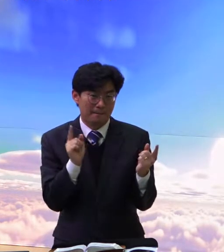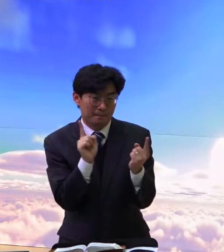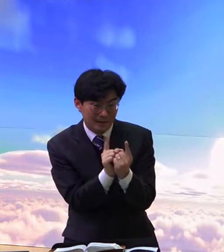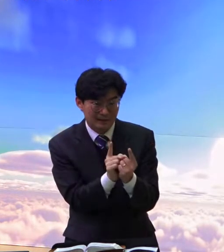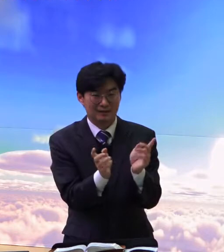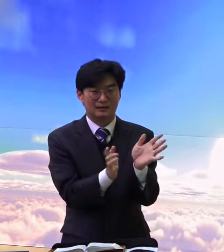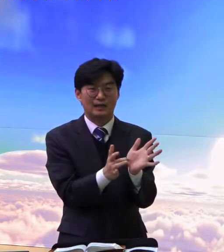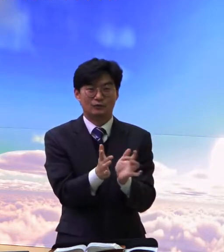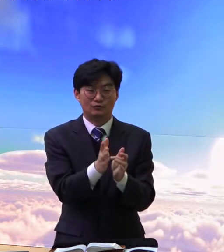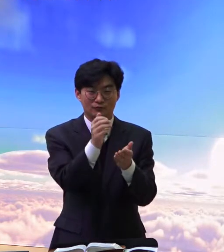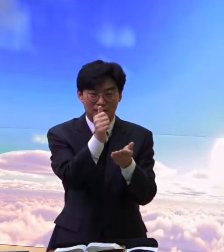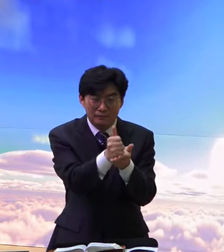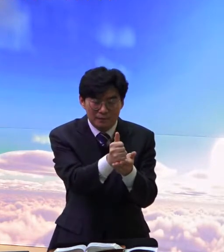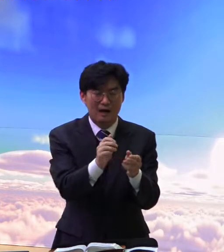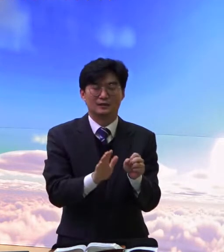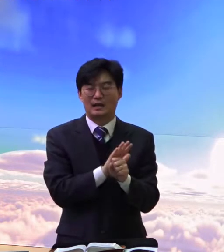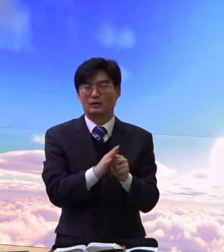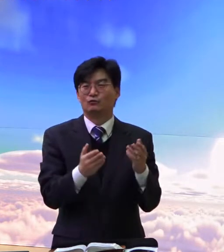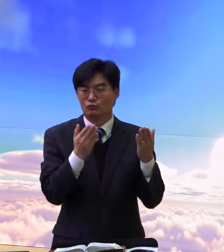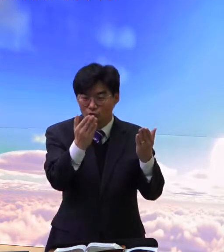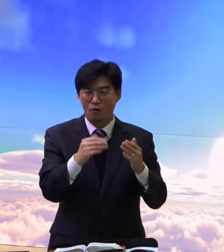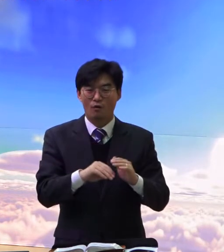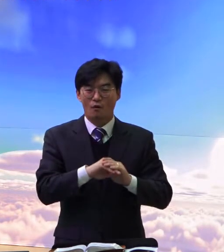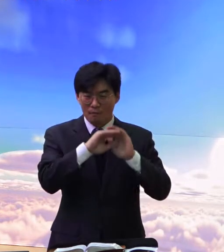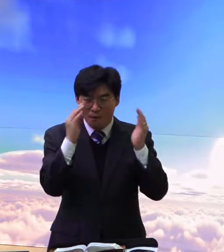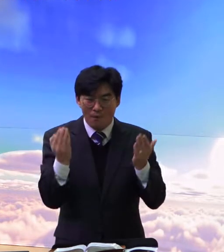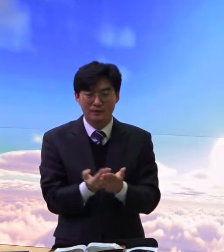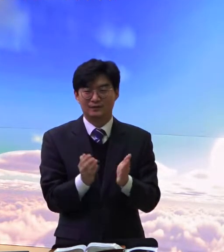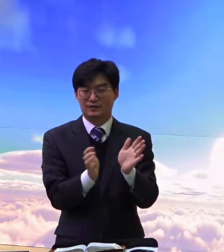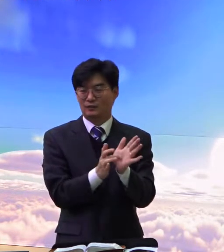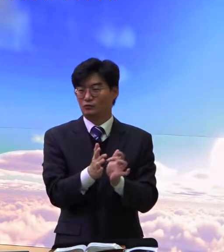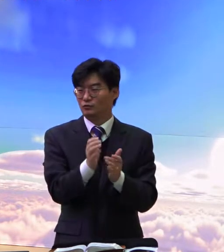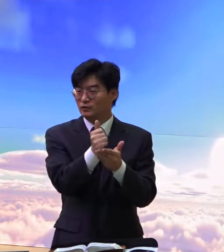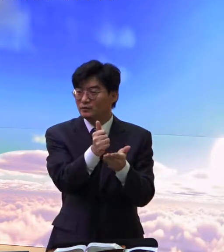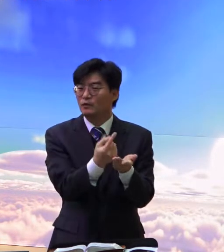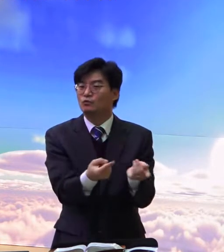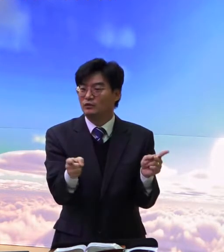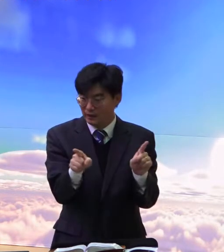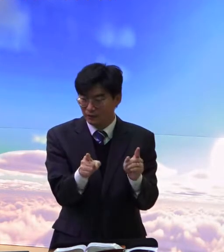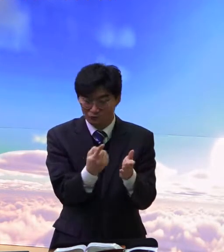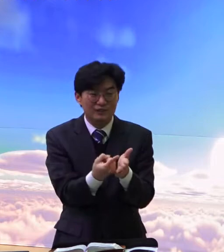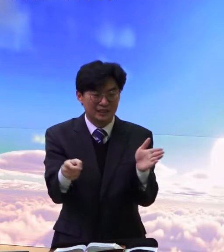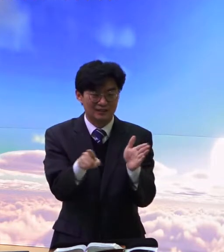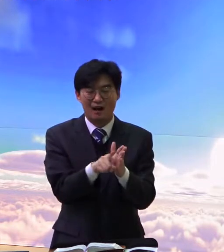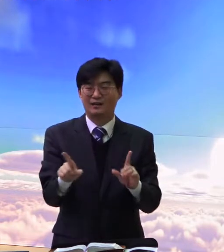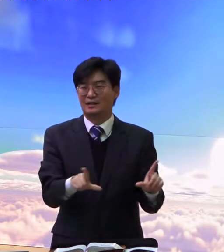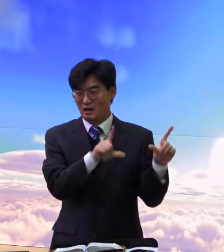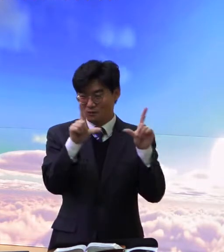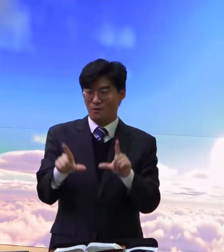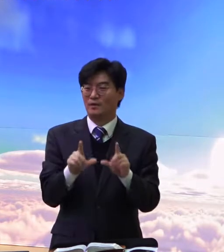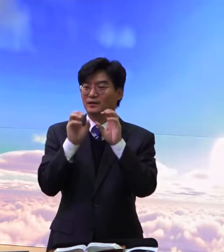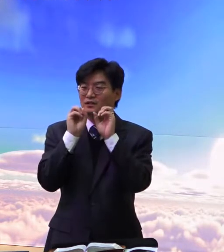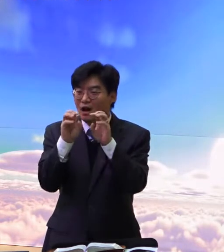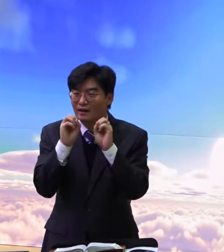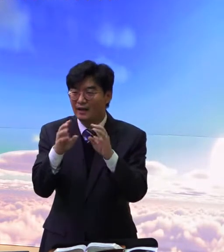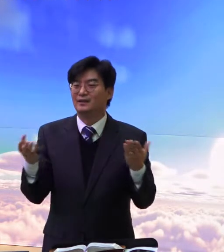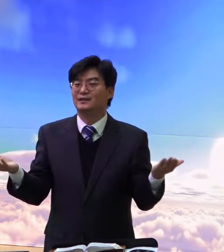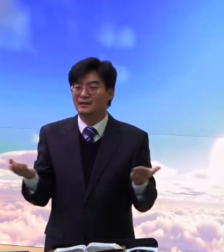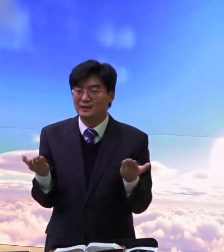그 예수님을 사랑하고 그 예수님 안에 살고 그 예수님을 전하는 것, 그것이 그의